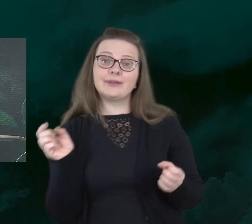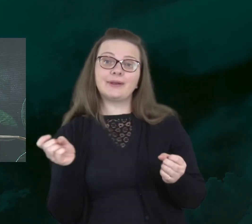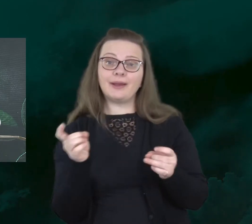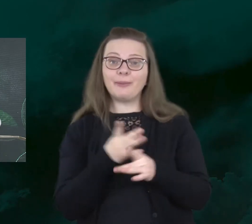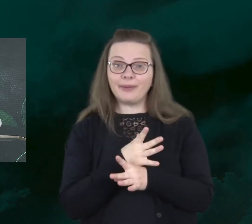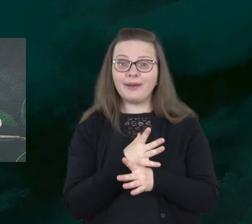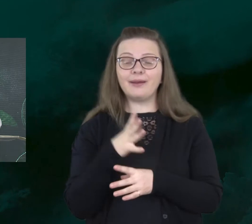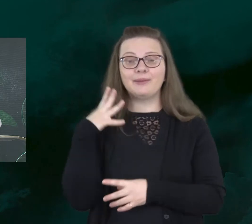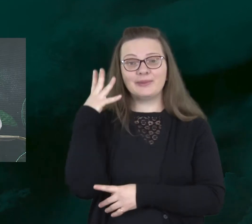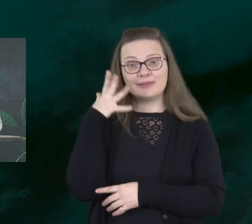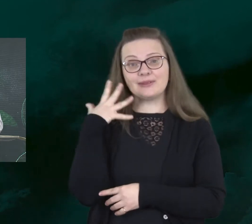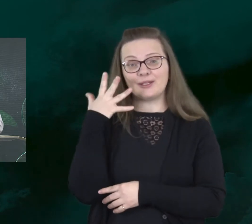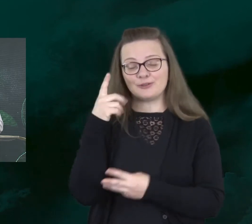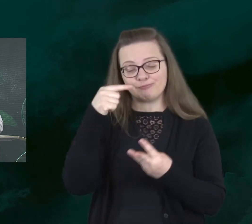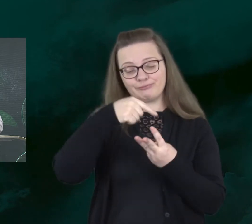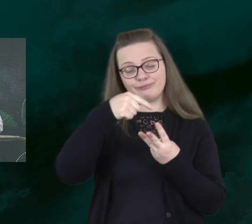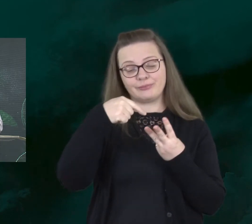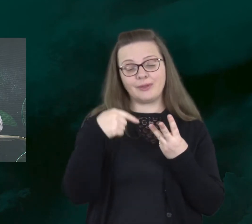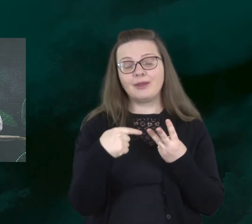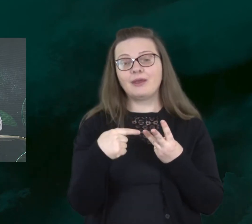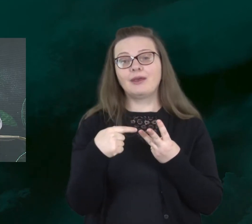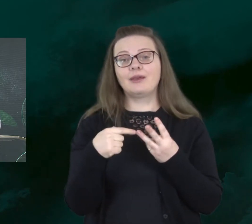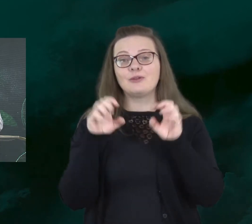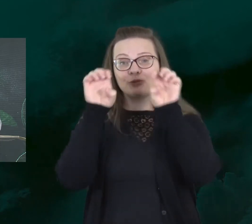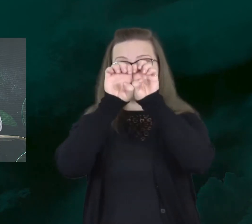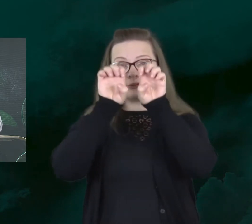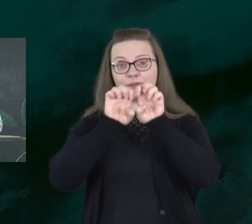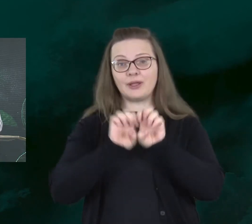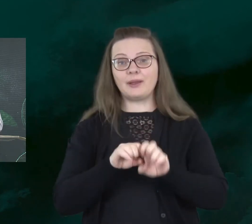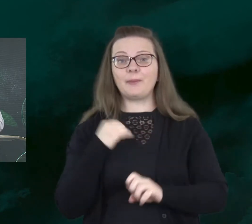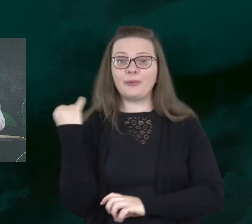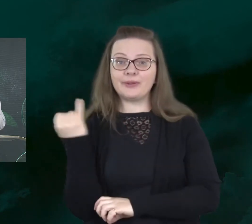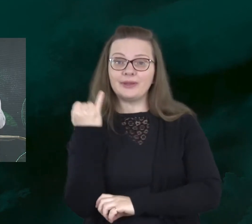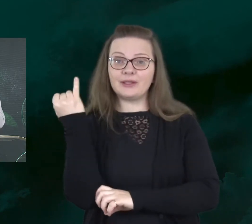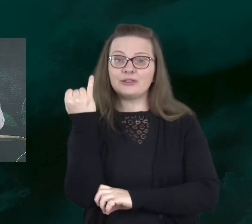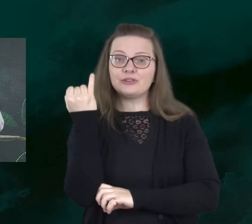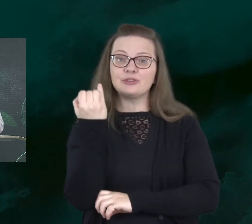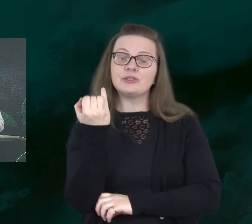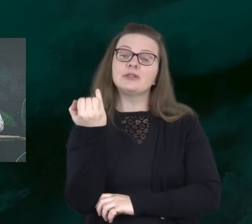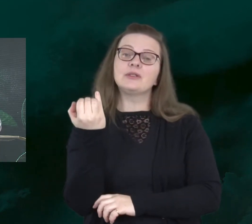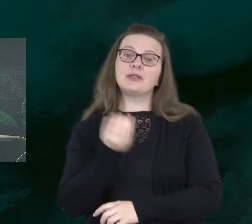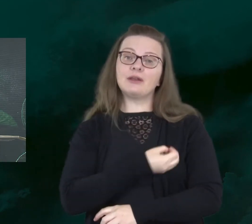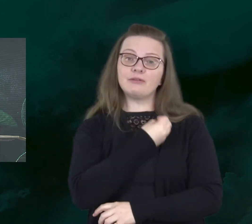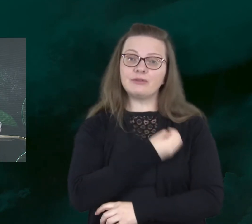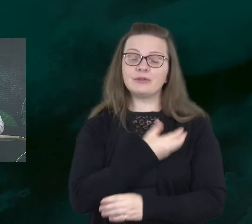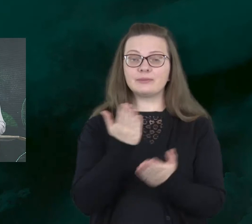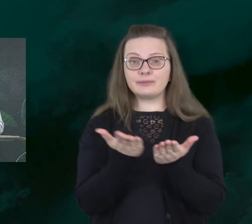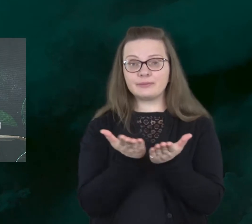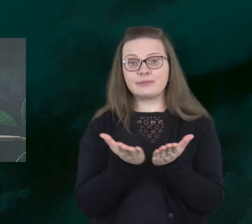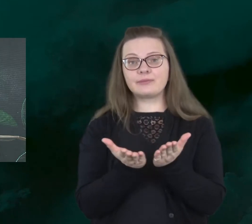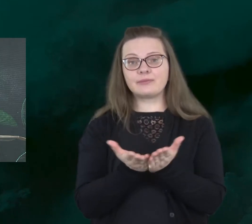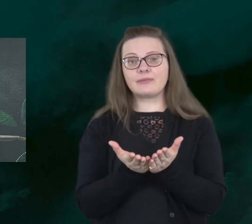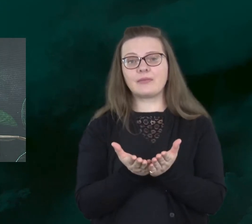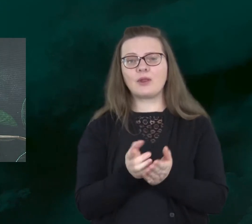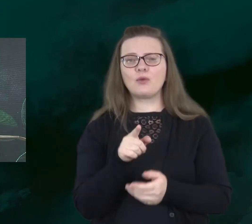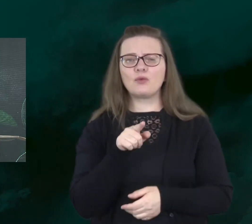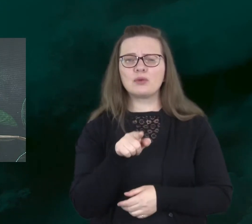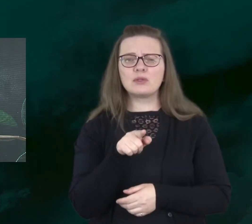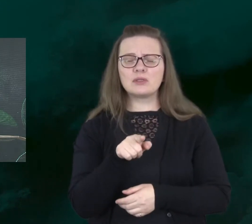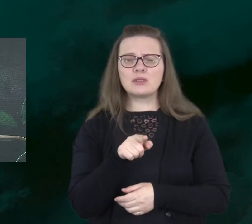terminar os 3 elementos estruturais. Mas, de qualquer forma, eu quero deixar muito claro isso. Vocês se